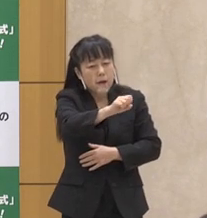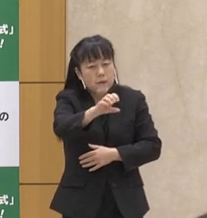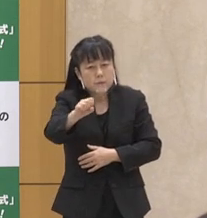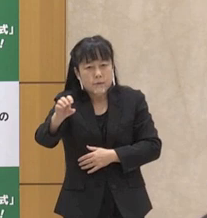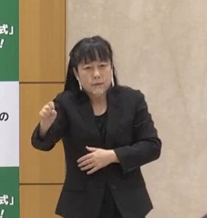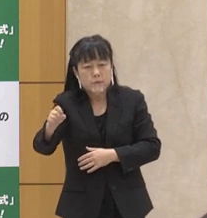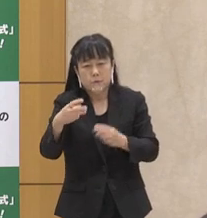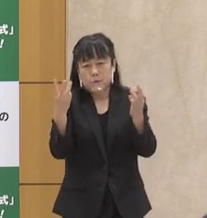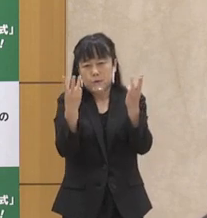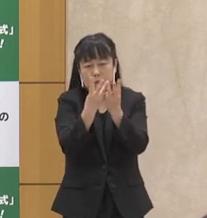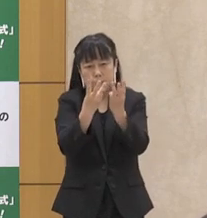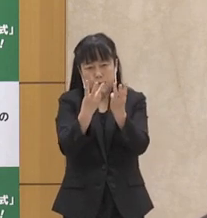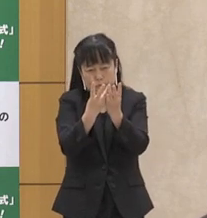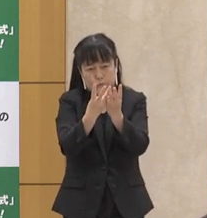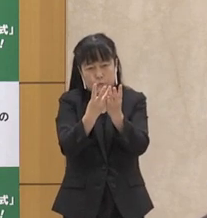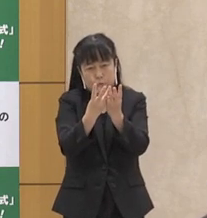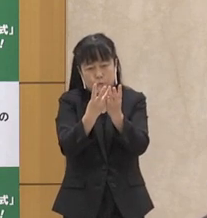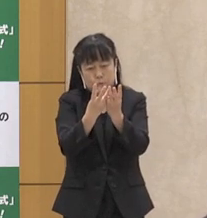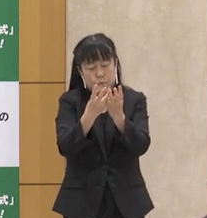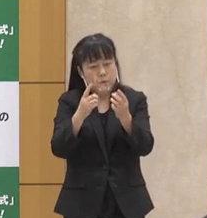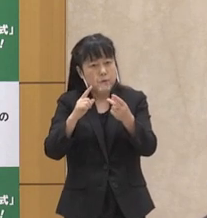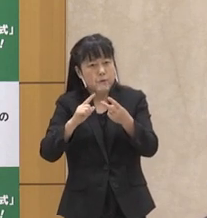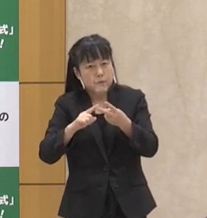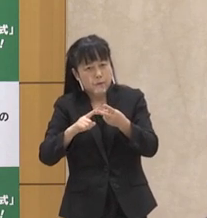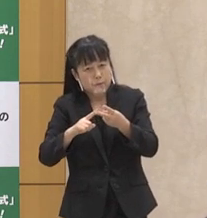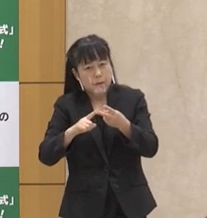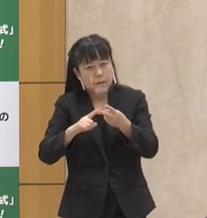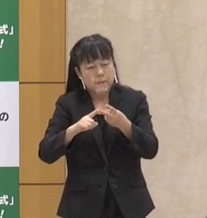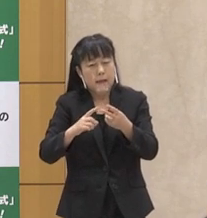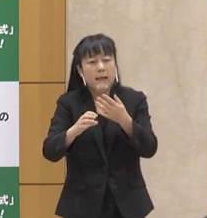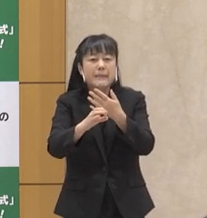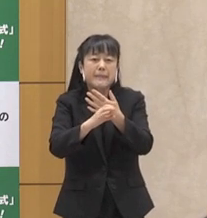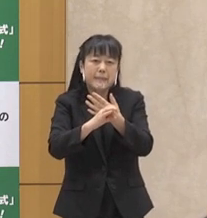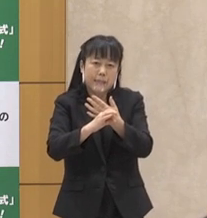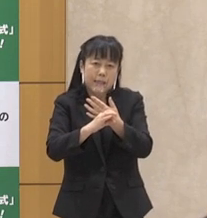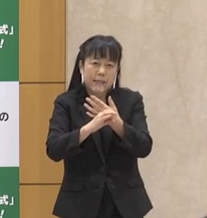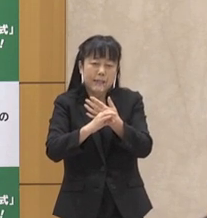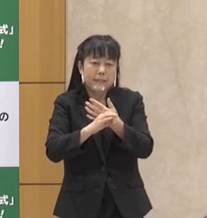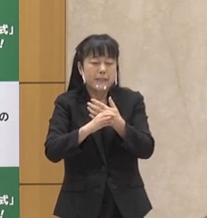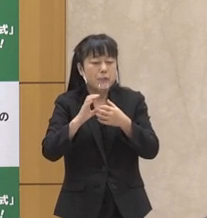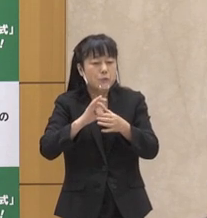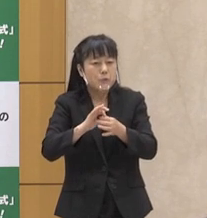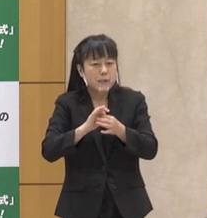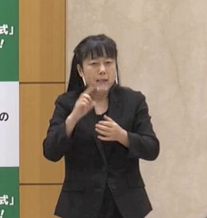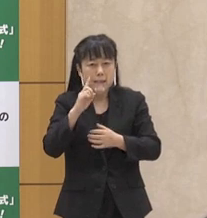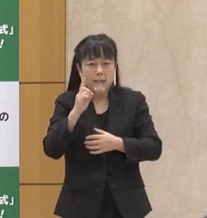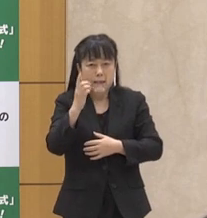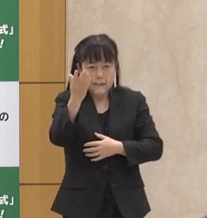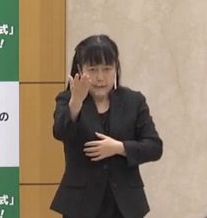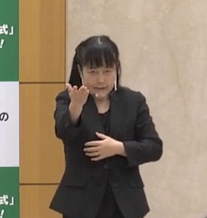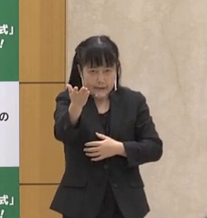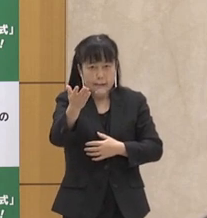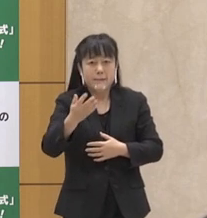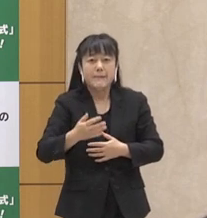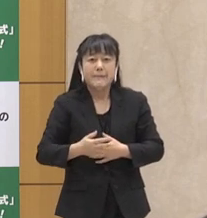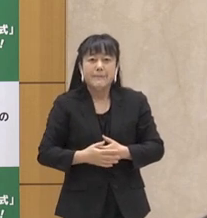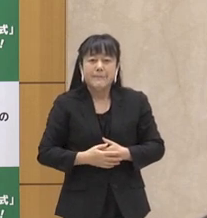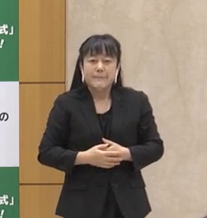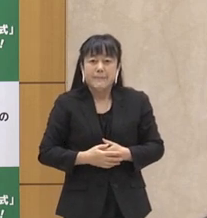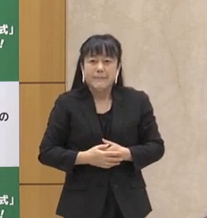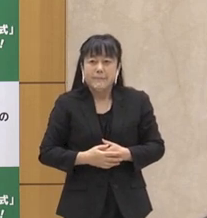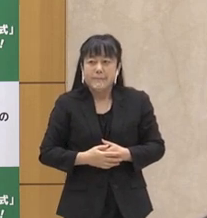とか、または悪質な例だったりというのはどのように認識されていますでしょうか。